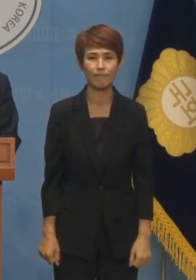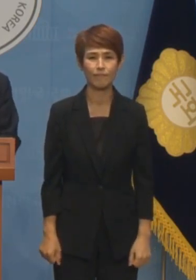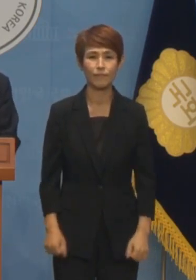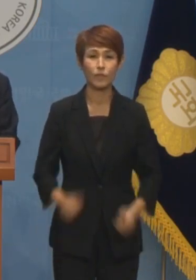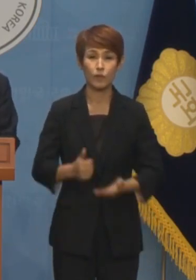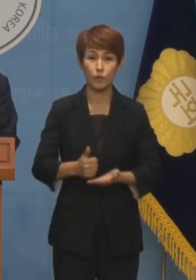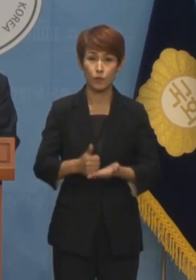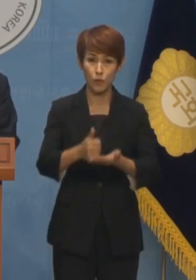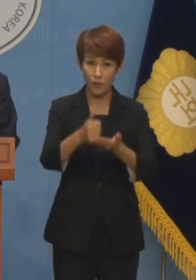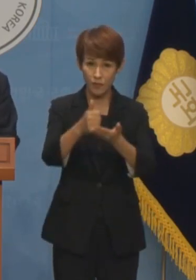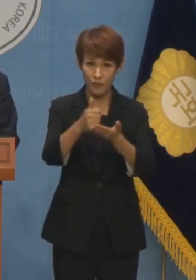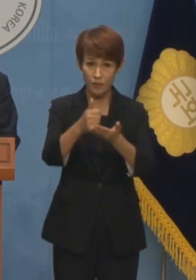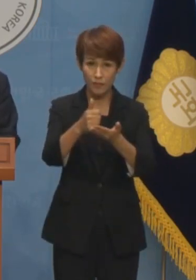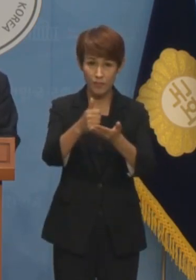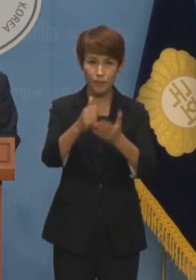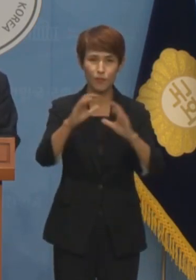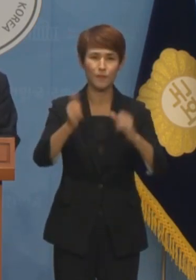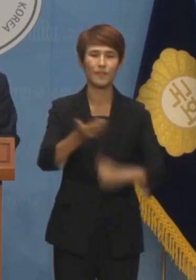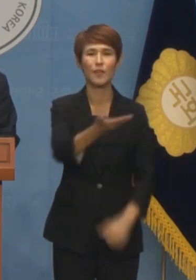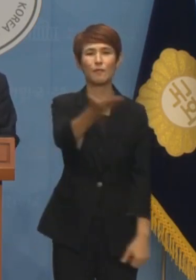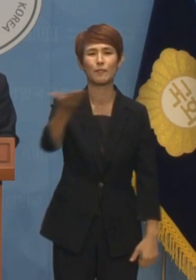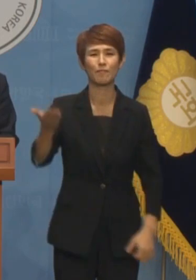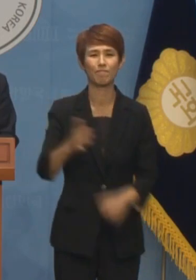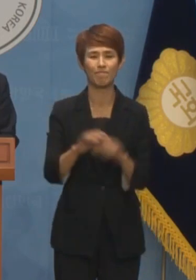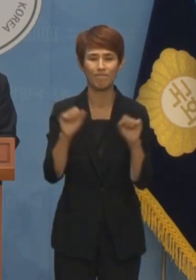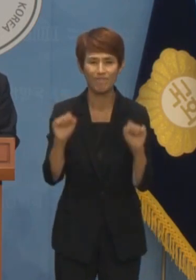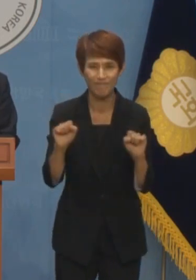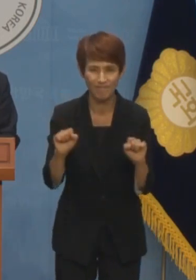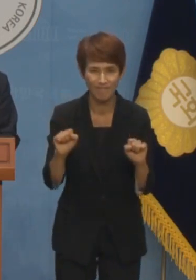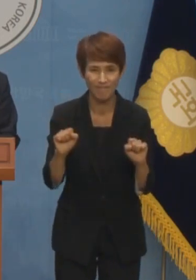존경하는 국민 여러분 안녕하십니까?